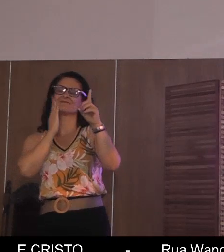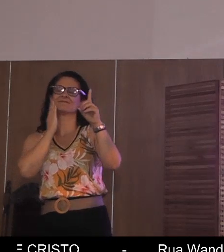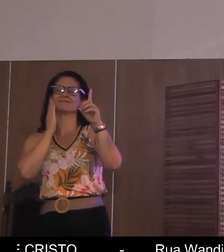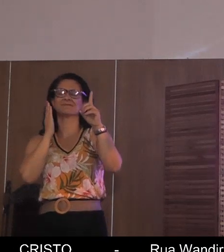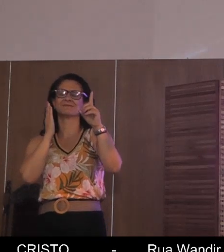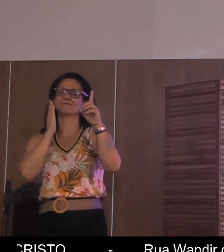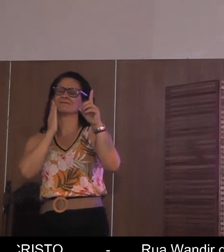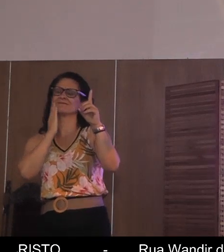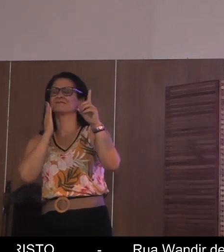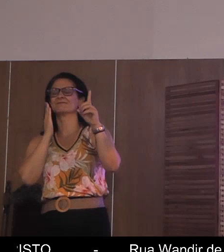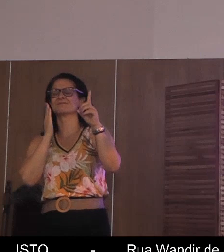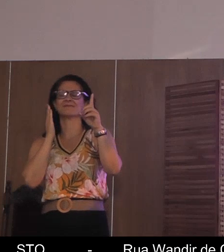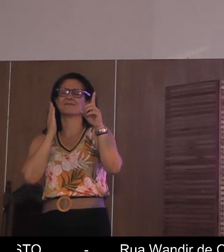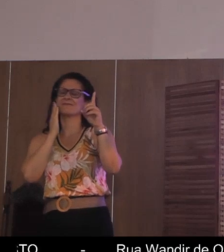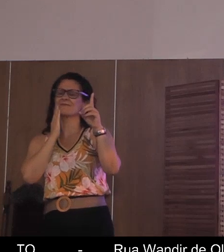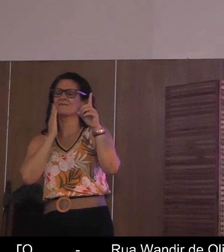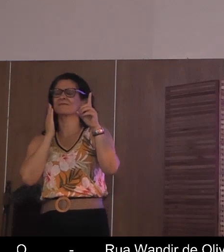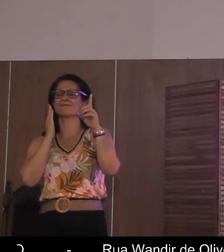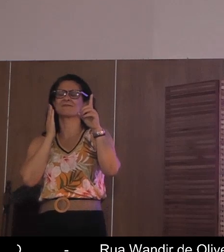que nada acontece